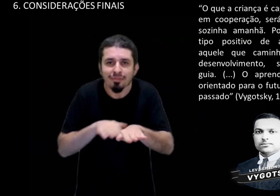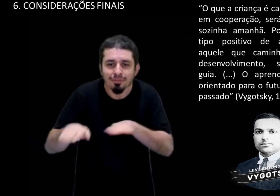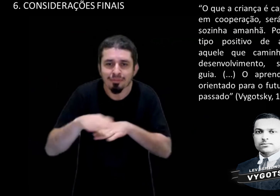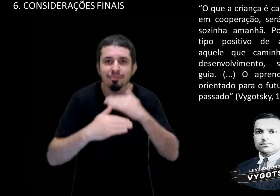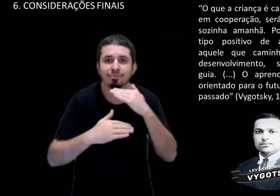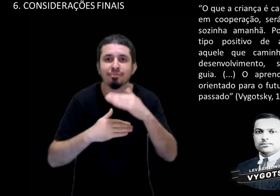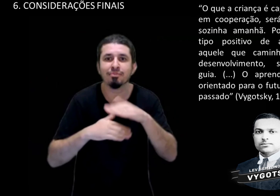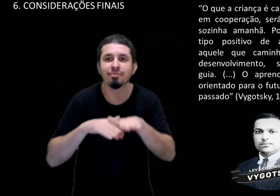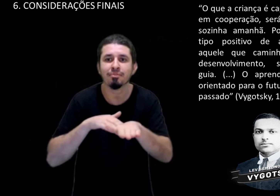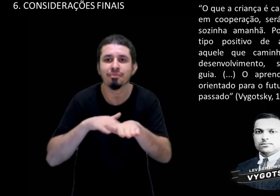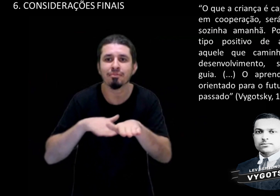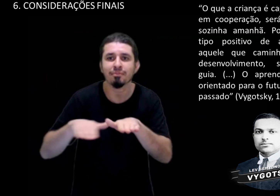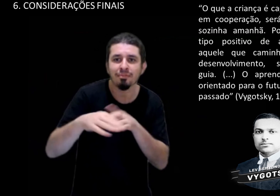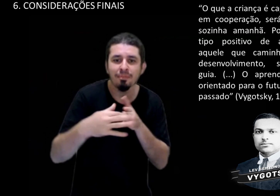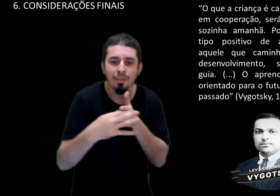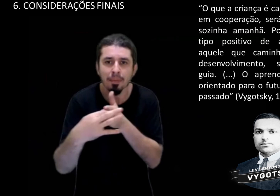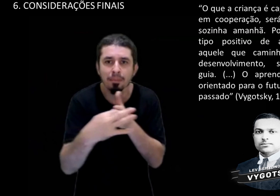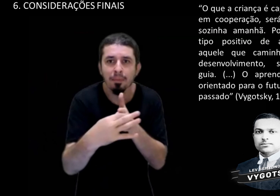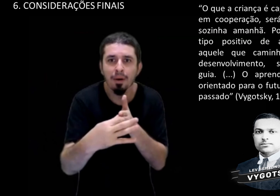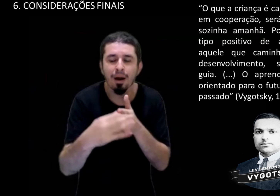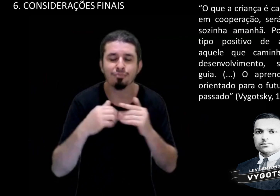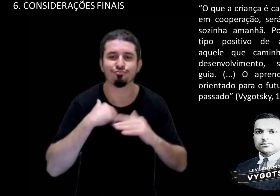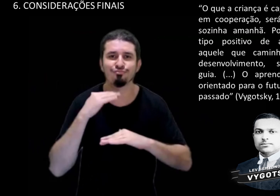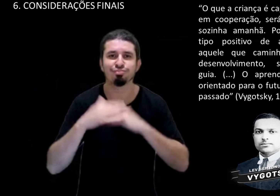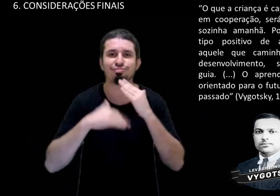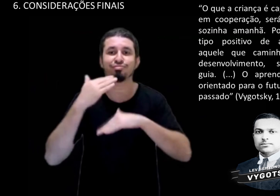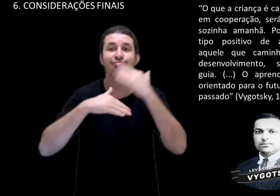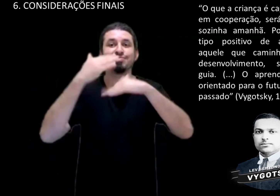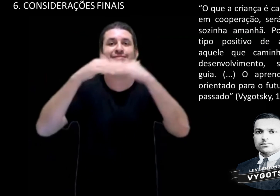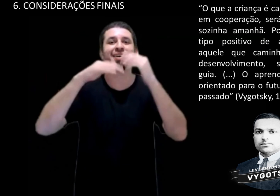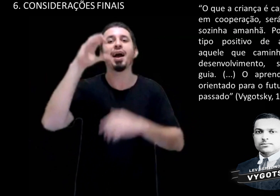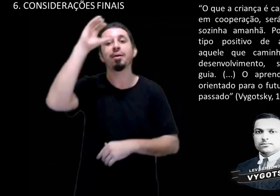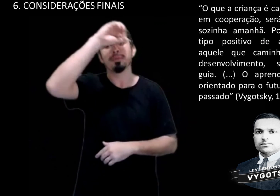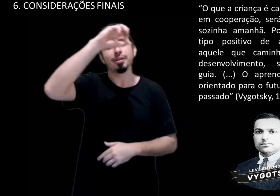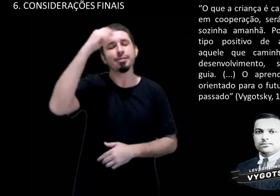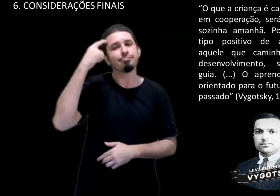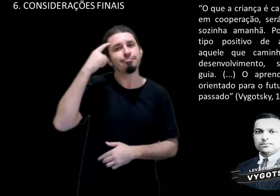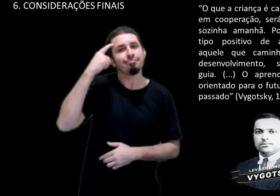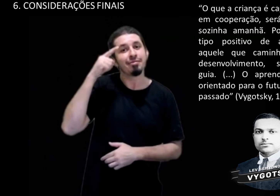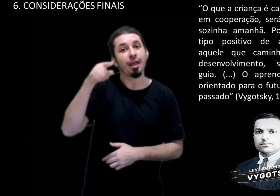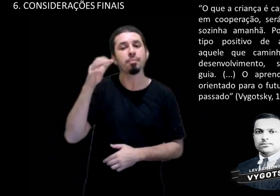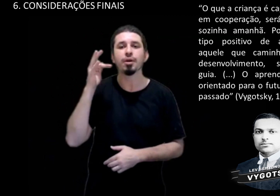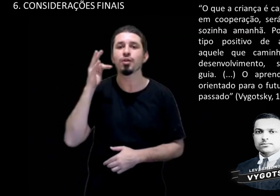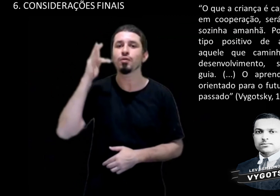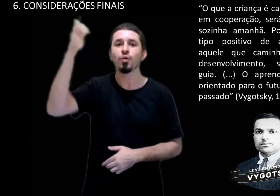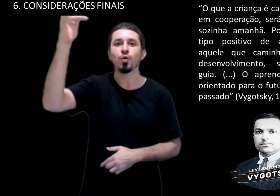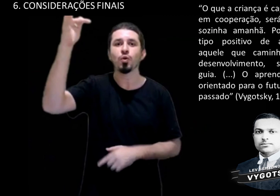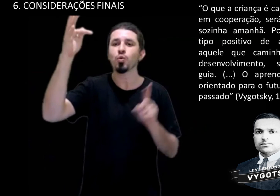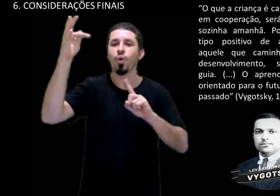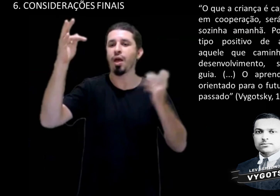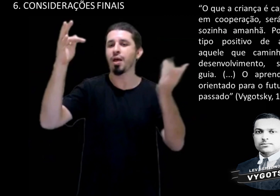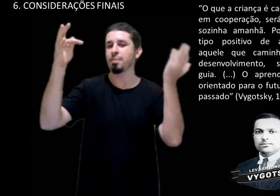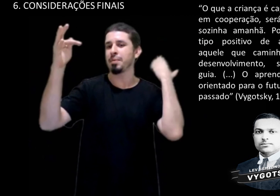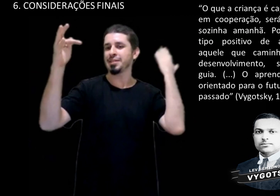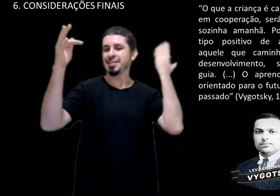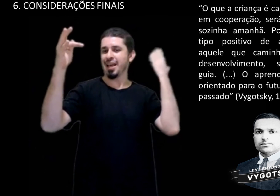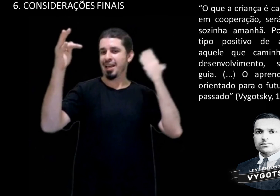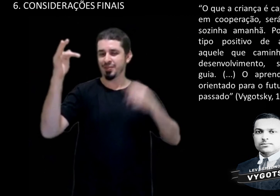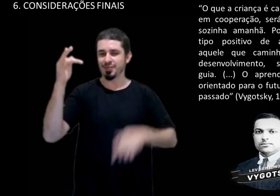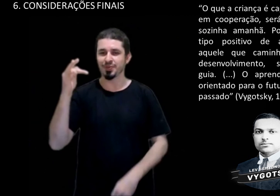aprendizagem é aquele que caminha à frente do desenvolvimento, servindo-lhe de guia. O aprendizado deve